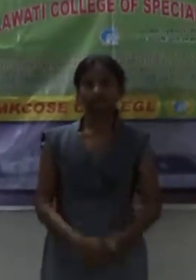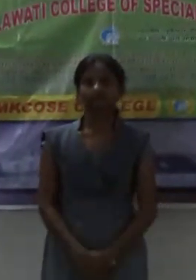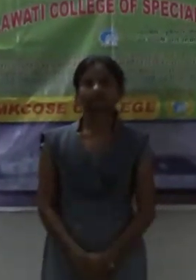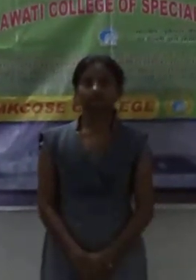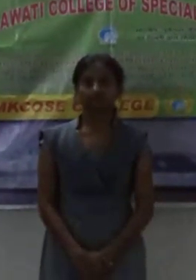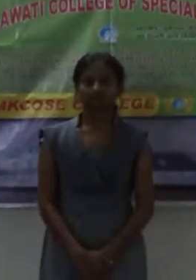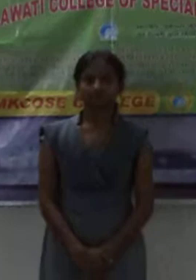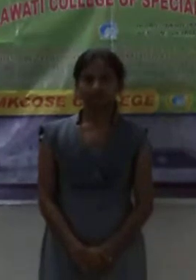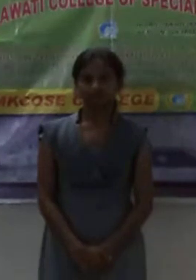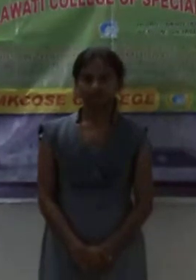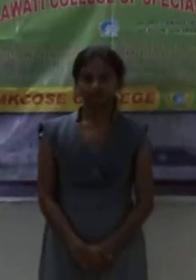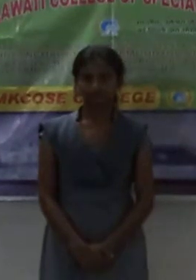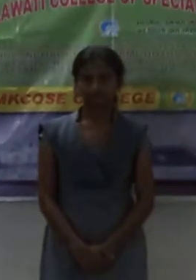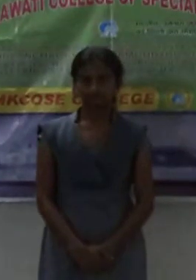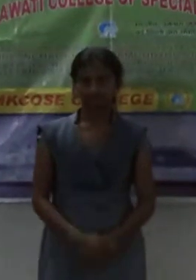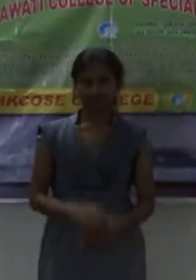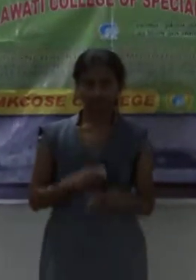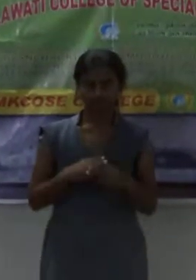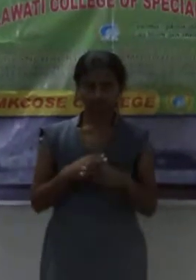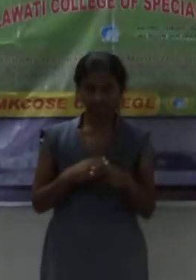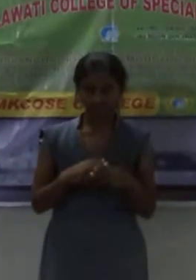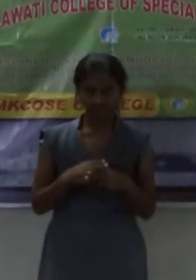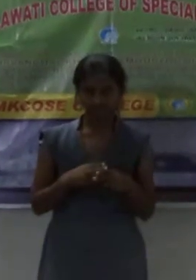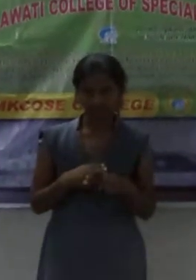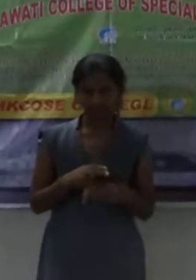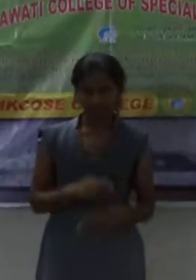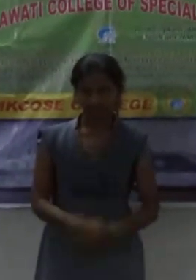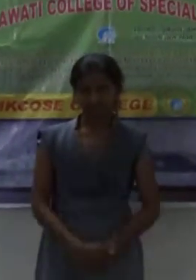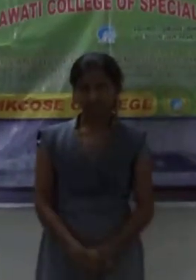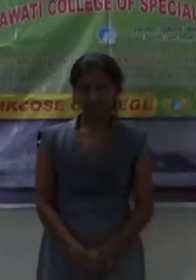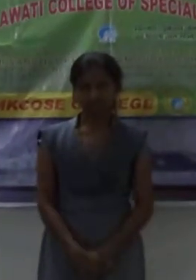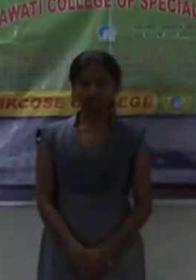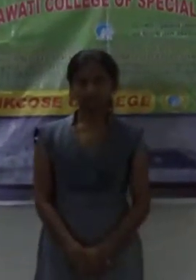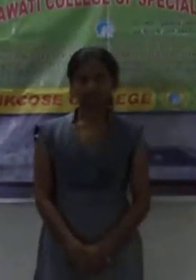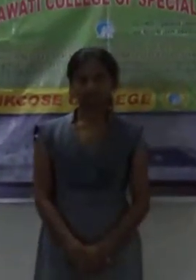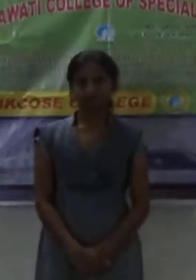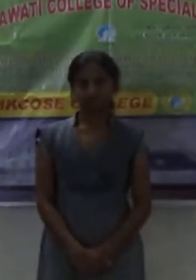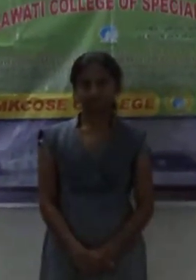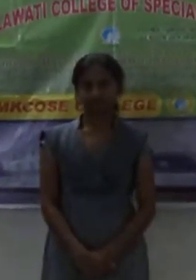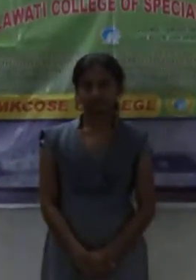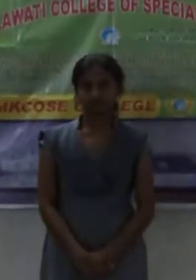सैटरडे। थैंक यू।